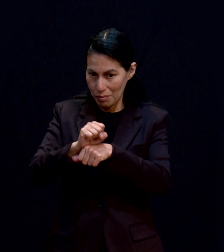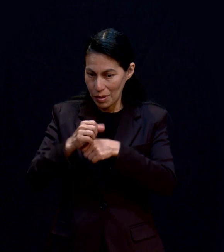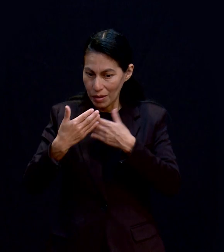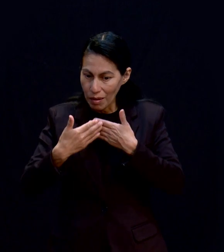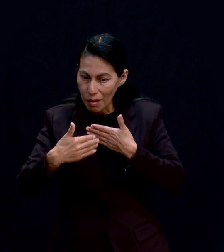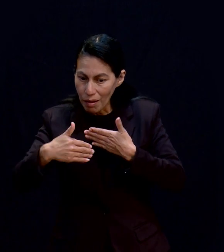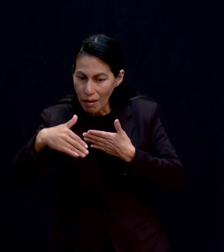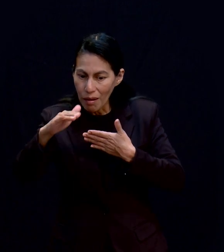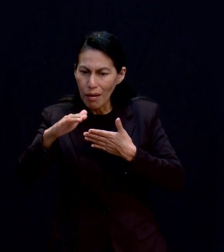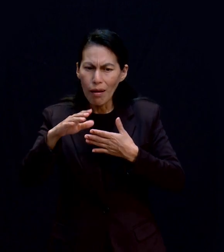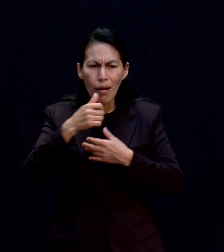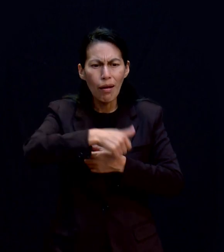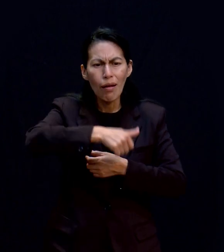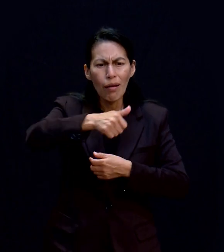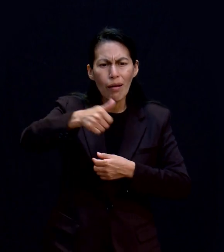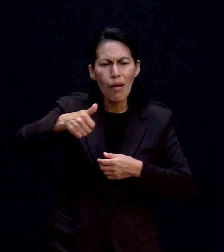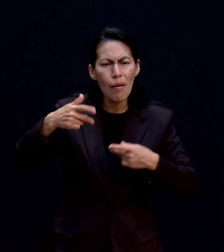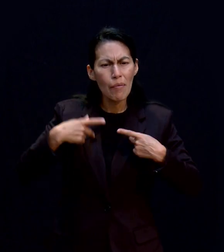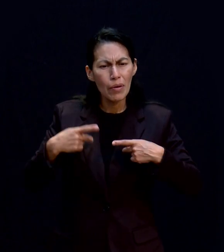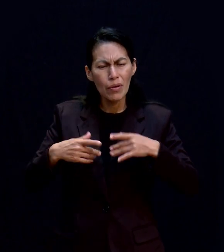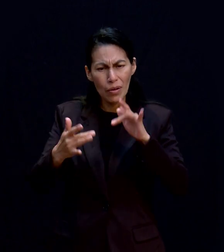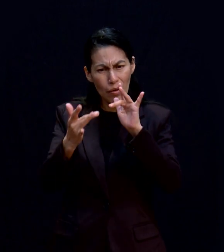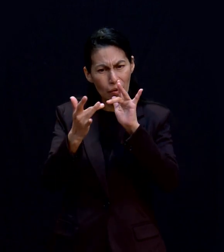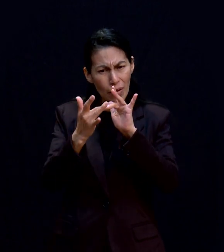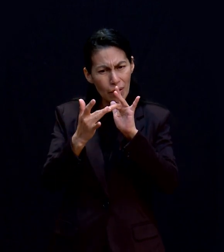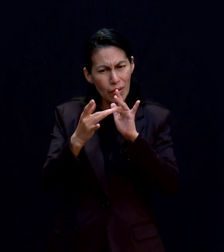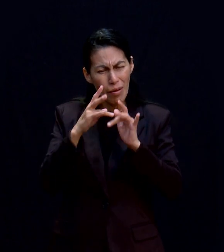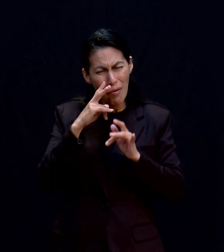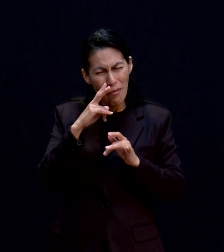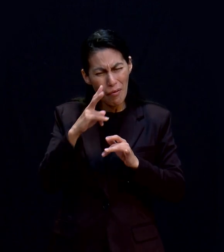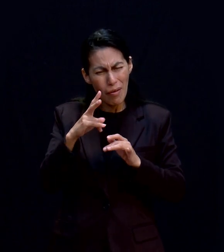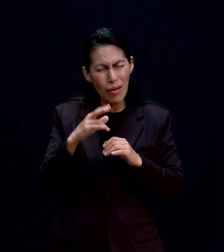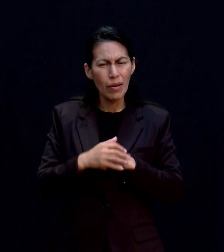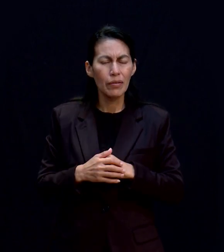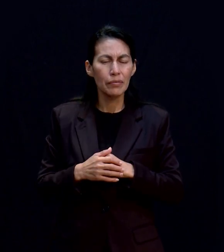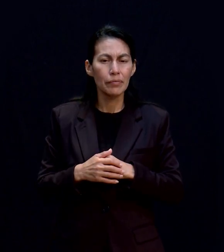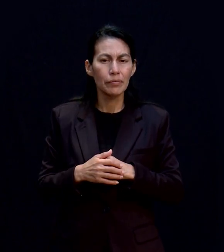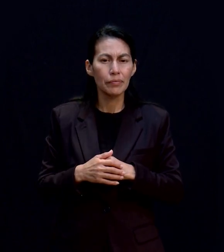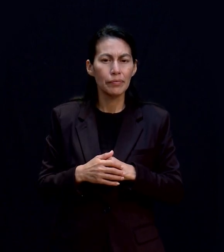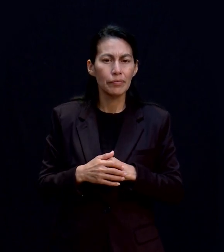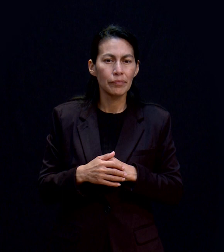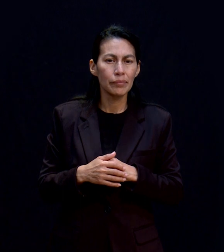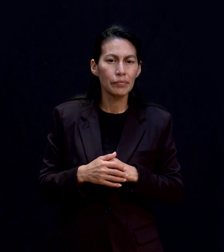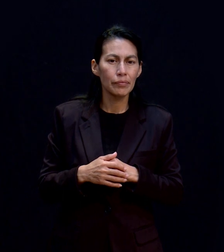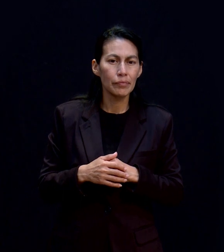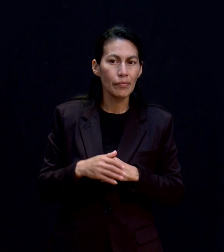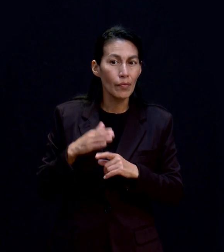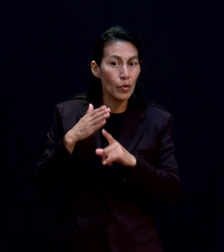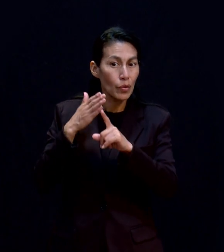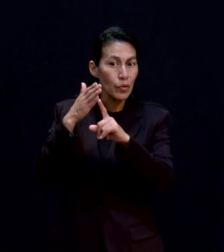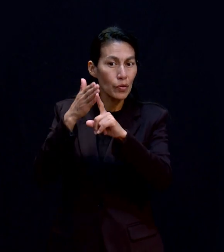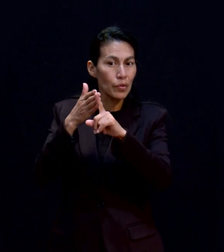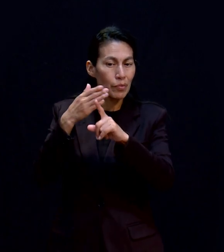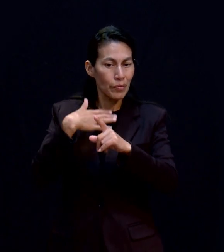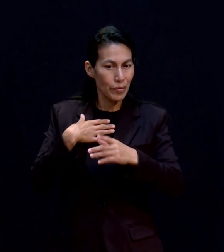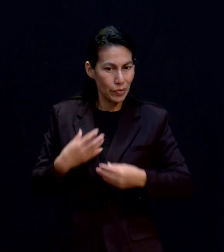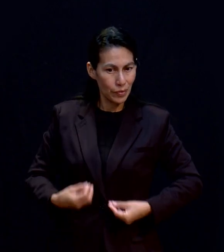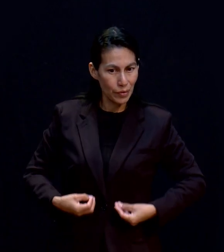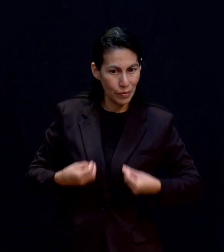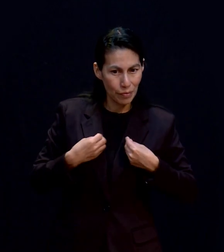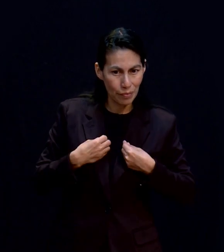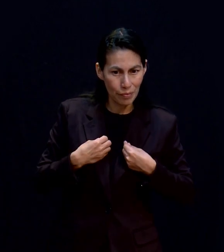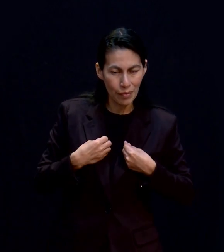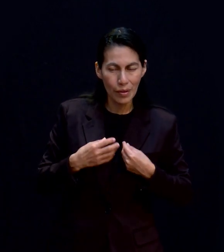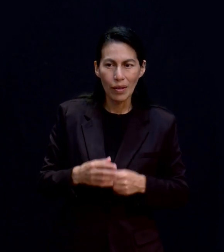esta semana cultivarla en oración en meditación para que veamos cumplido los propósitos de dios para